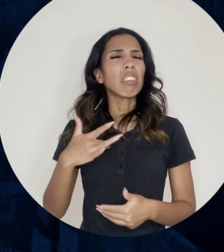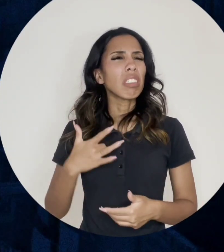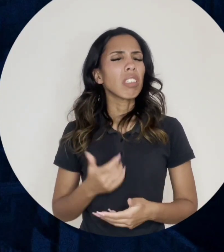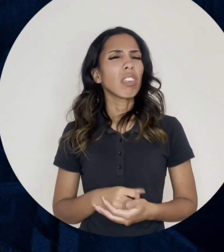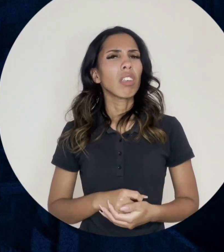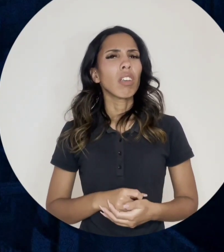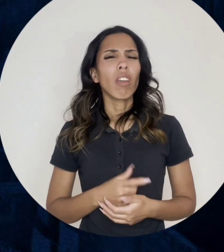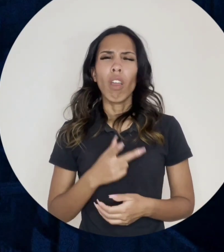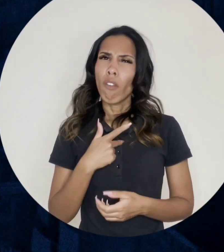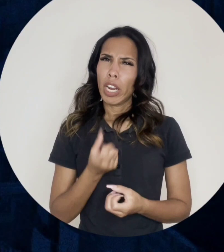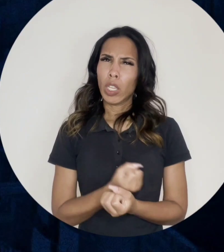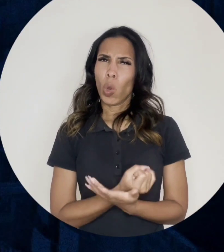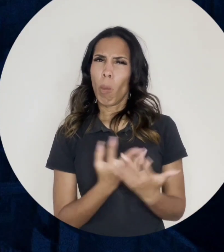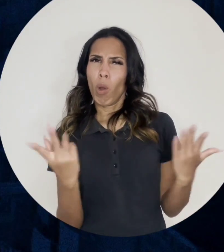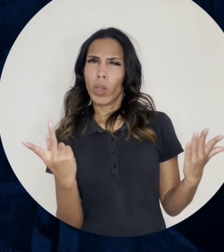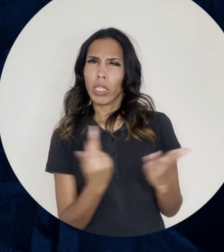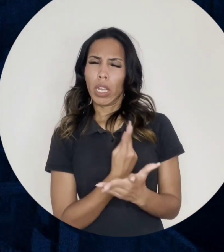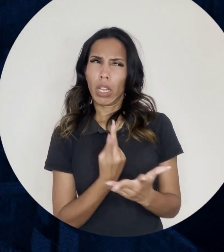alguma coisa errada aí.